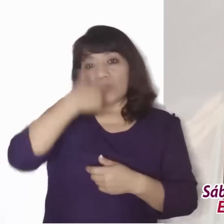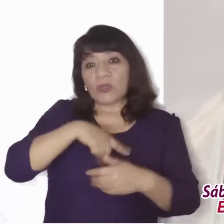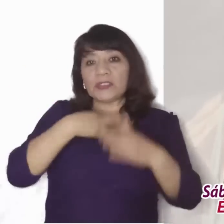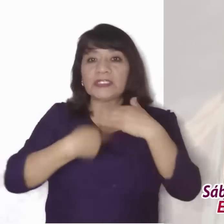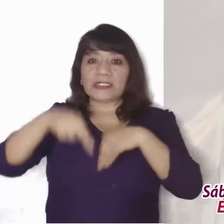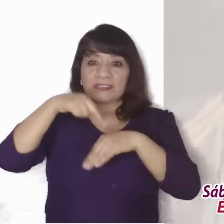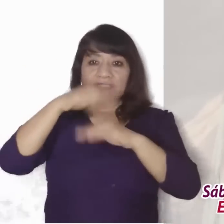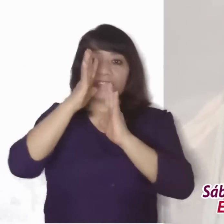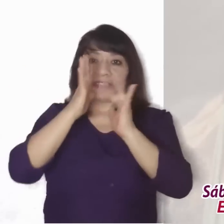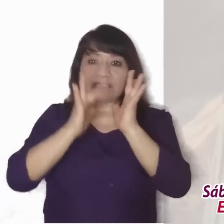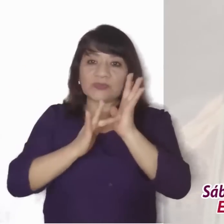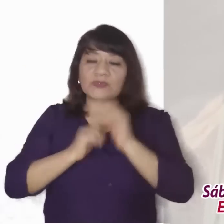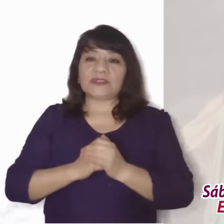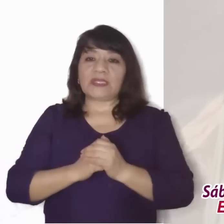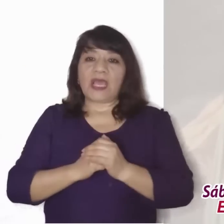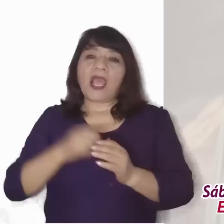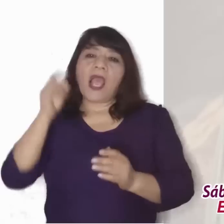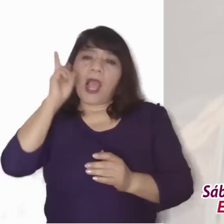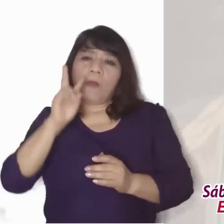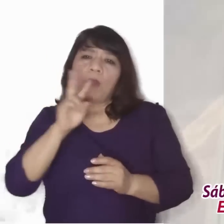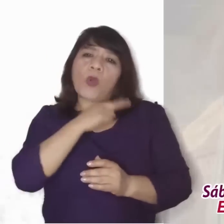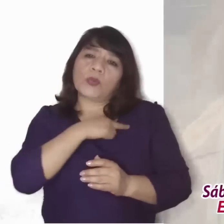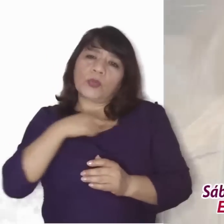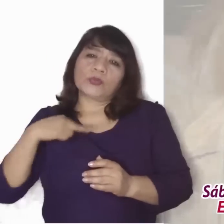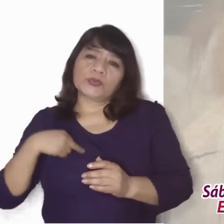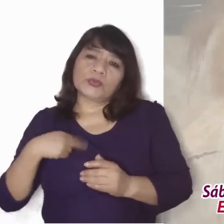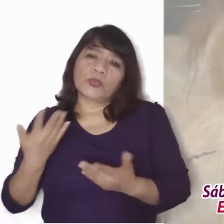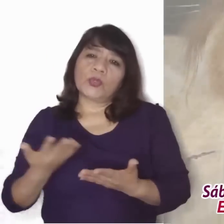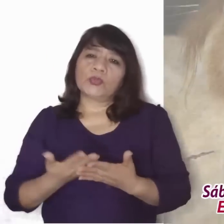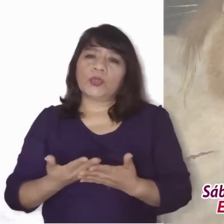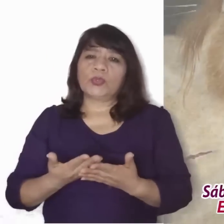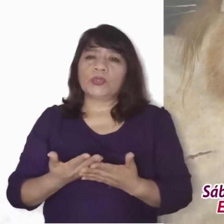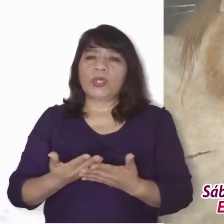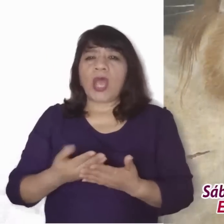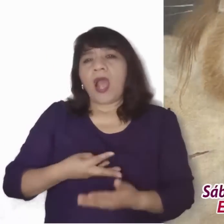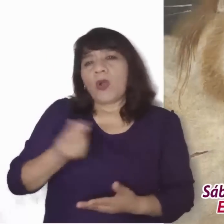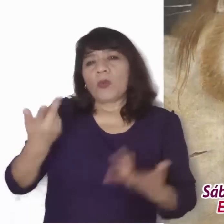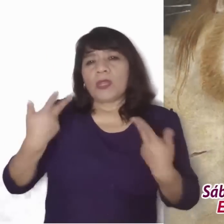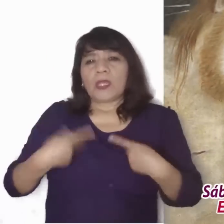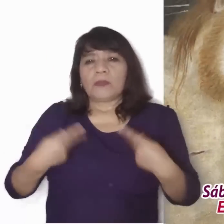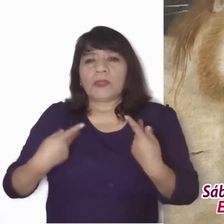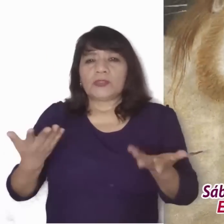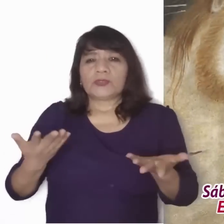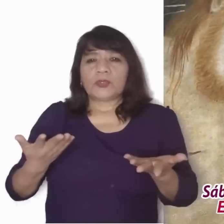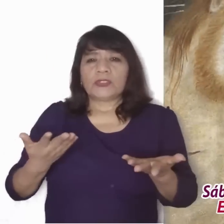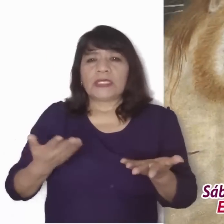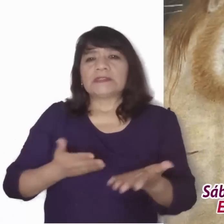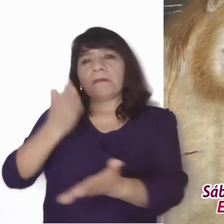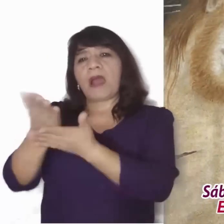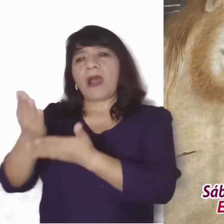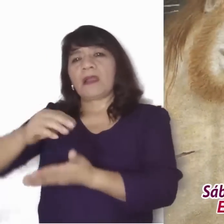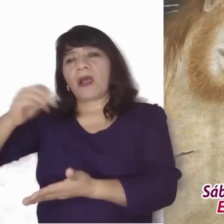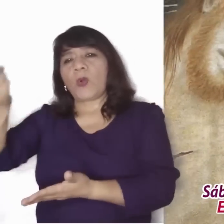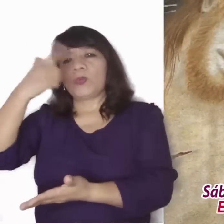Jesús. Quizás estemos perdiendo esta oportunidad y hemos convertido, aun en los